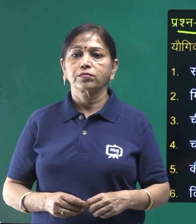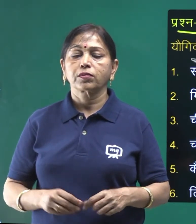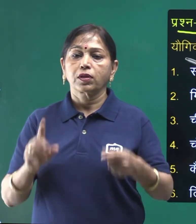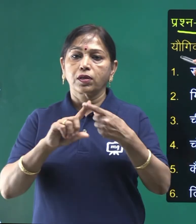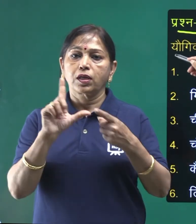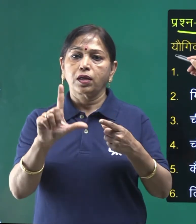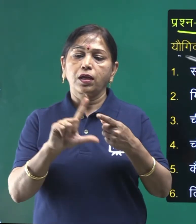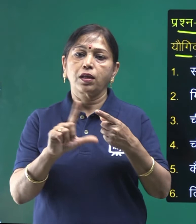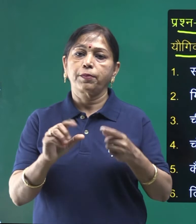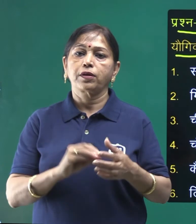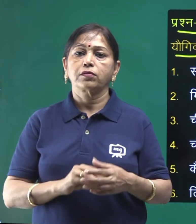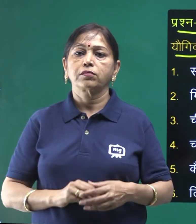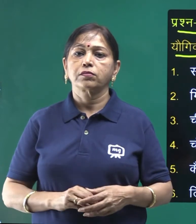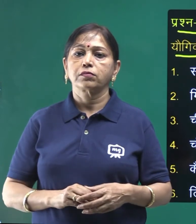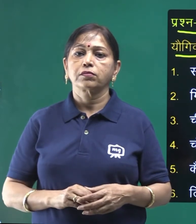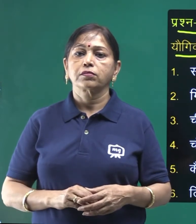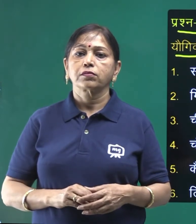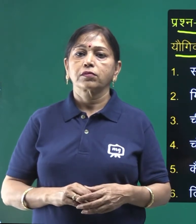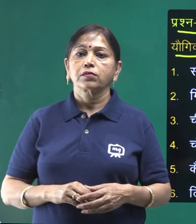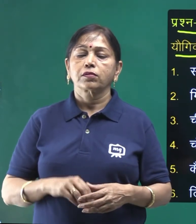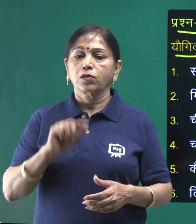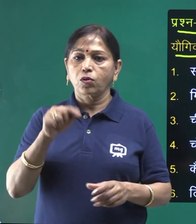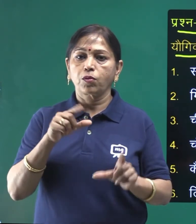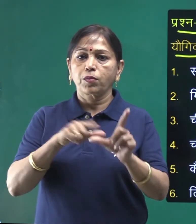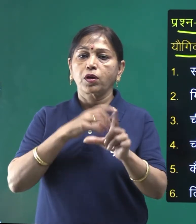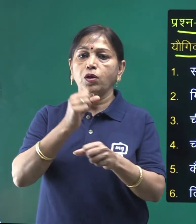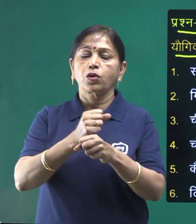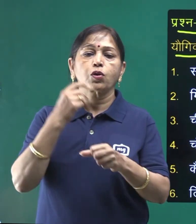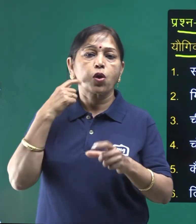तत्व यौगिक तथा मिश्रण में